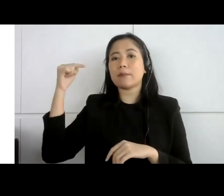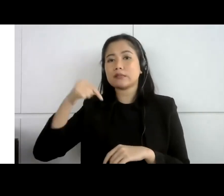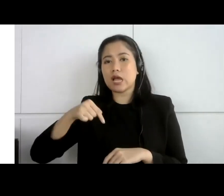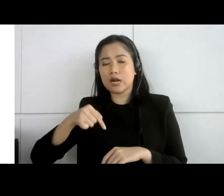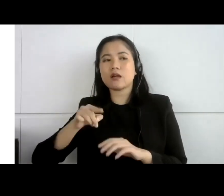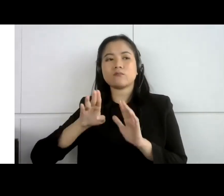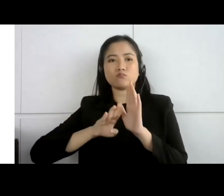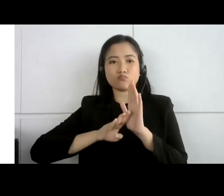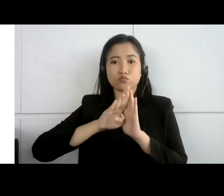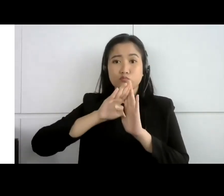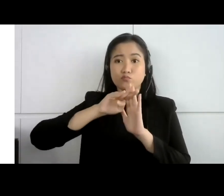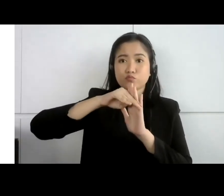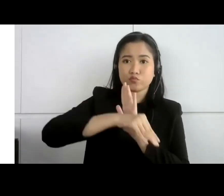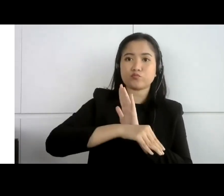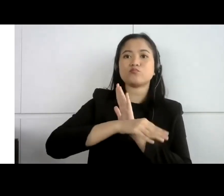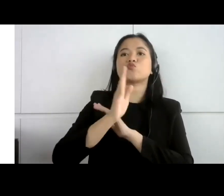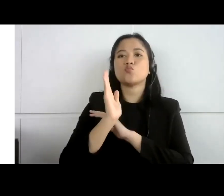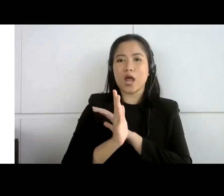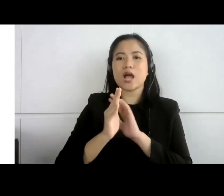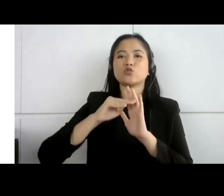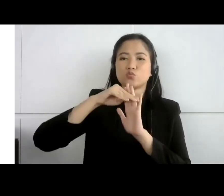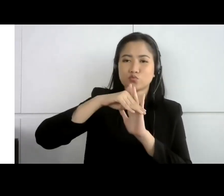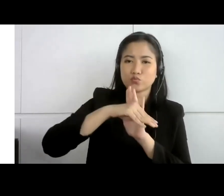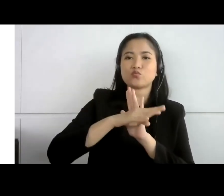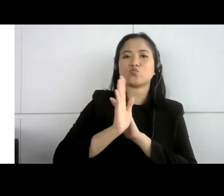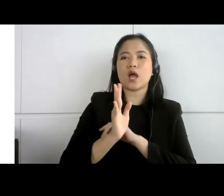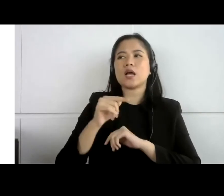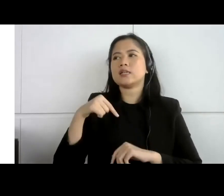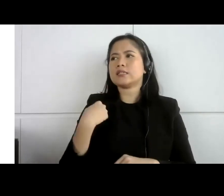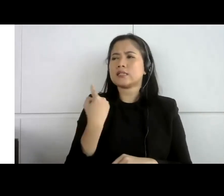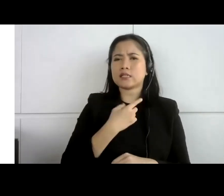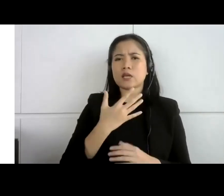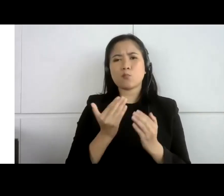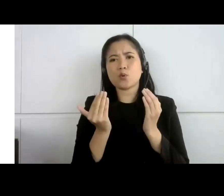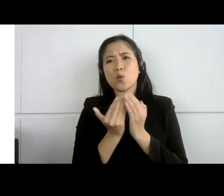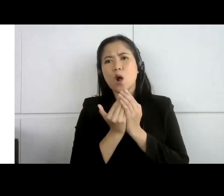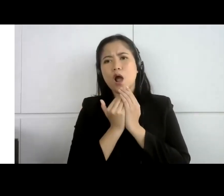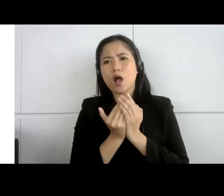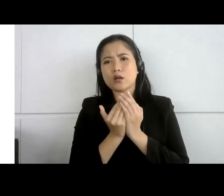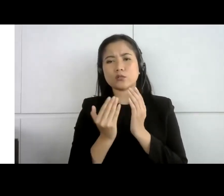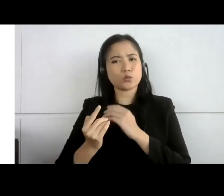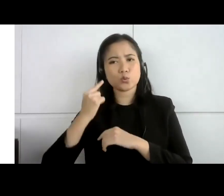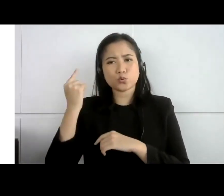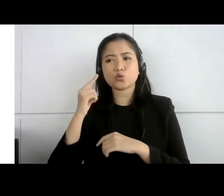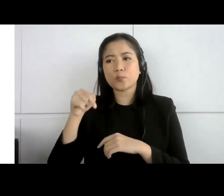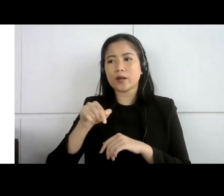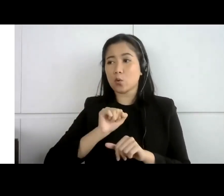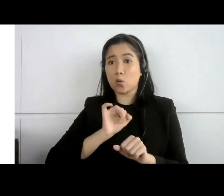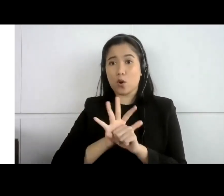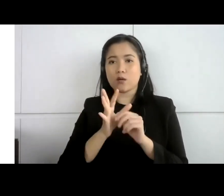kembali melandai. Kami terus berdoa, kita semua terus berdoa agar COVID ini segera